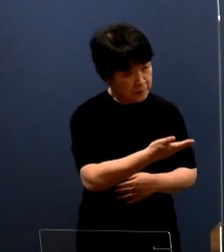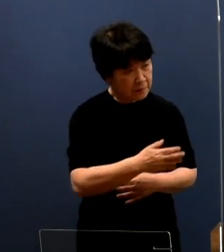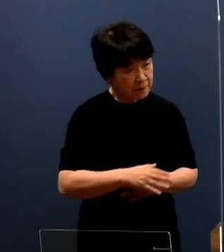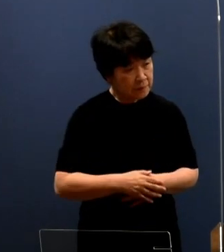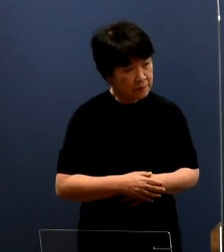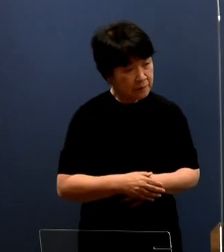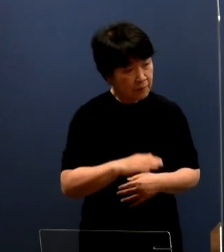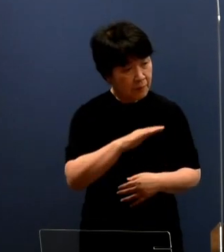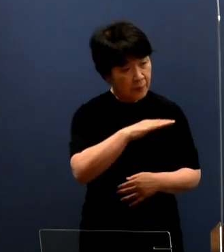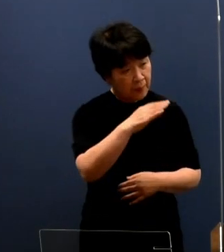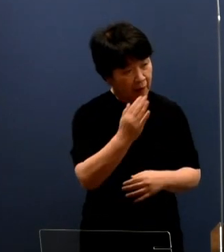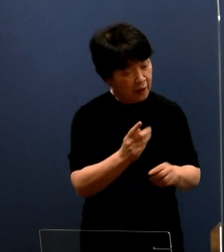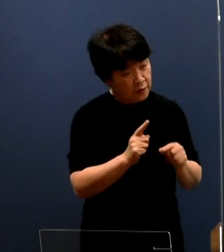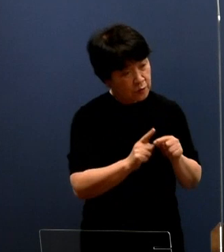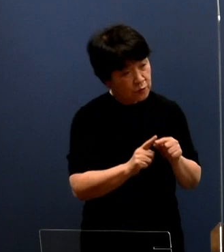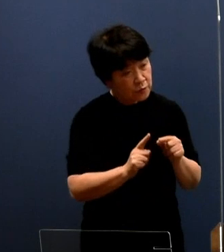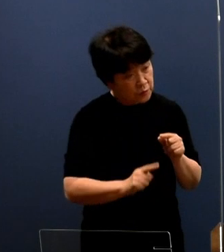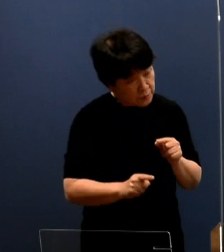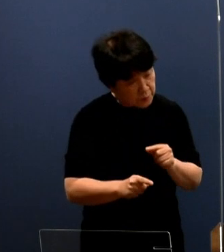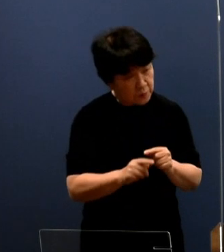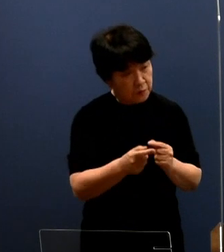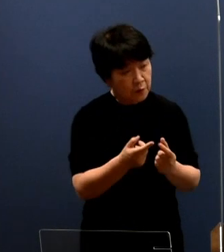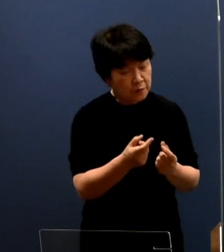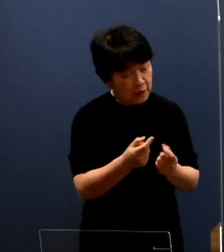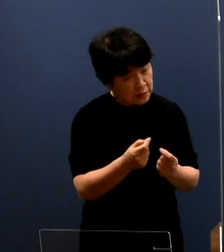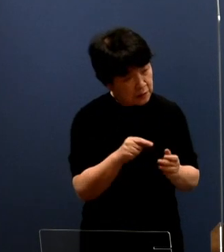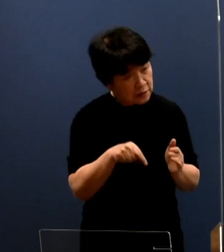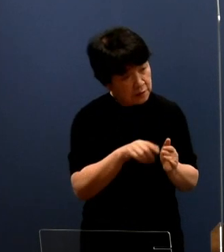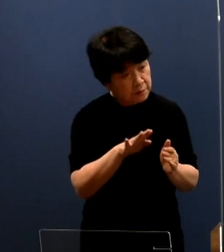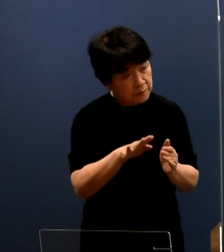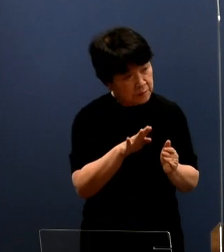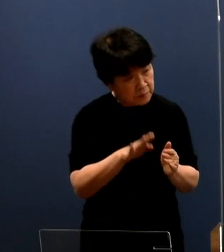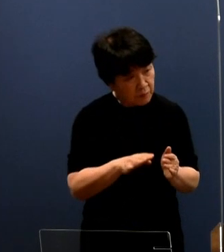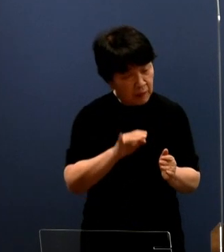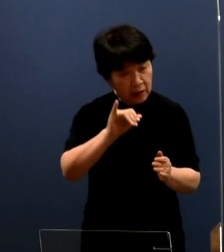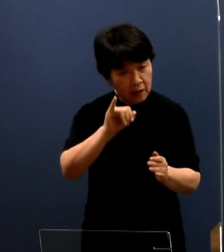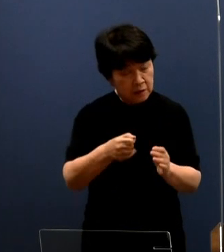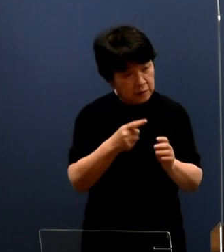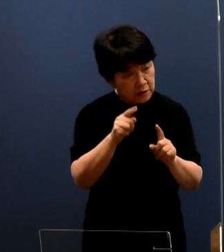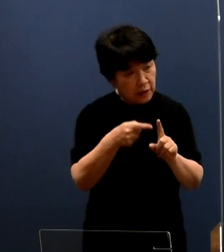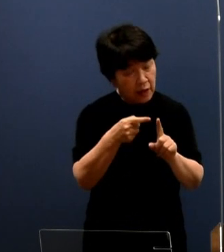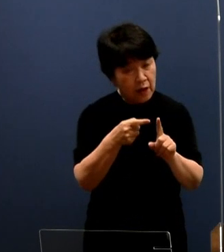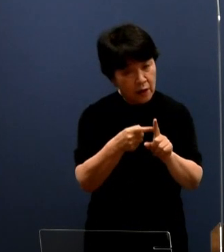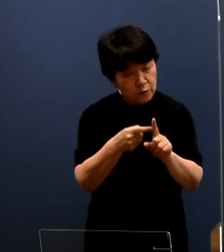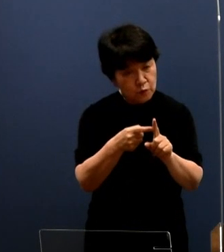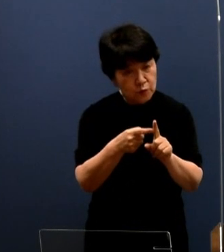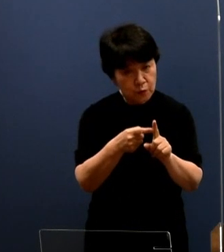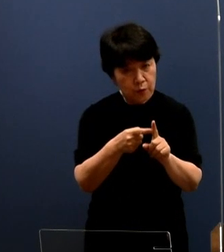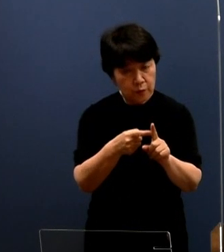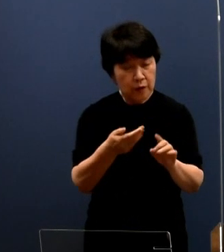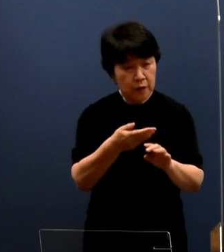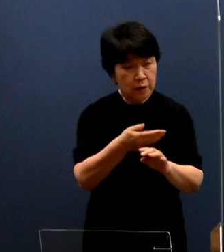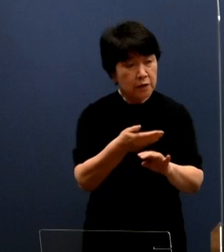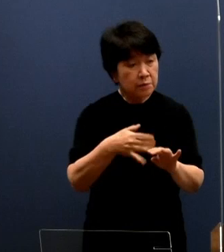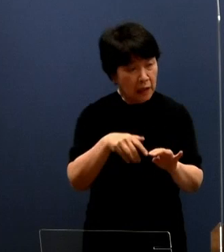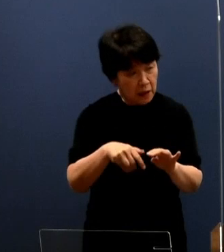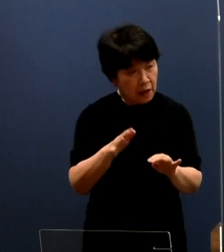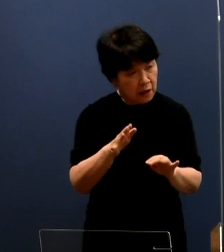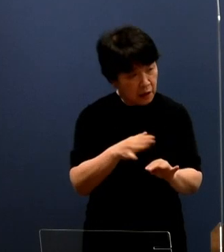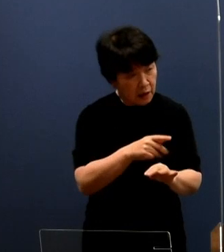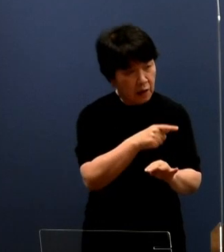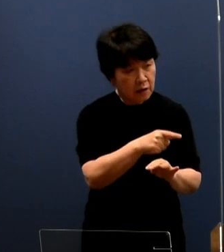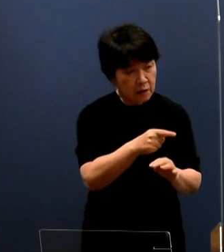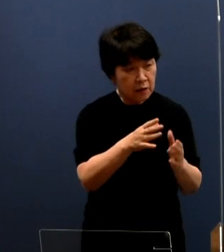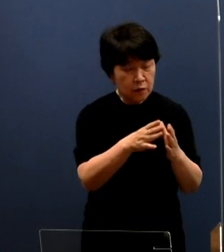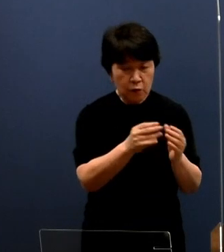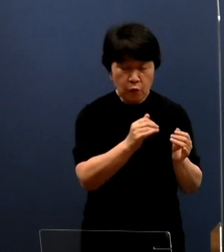ぞ。 参院長新報です。話題ちょっと変わるんですけども、JA島根がその非育事業からの一部撤退の方針をまあ示していることに対して、ま